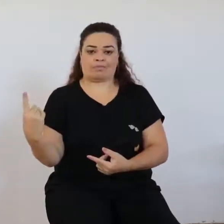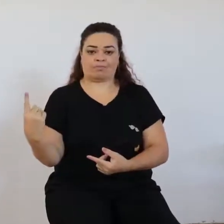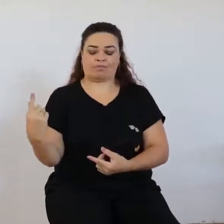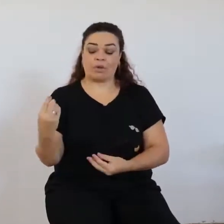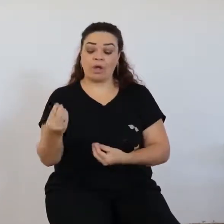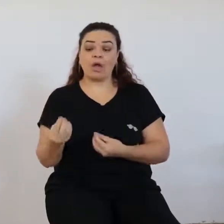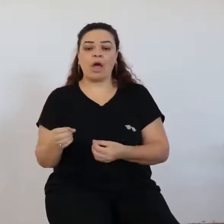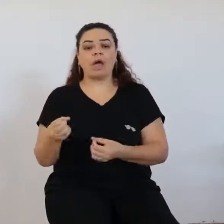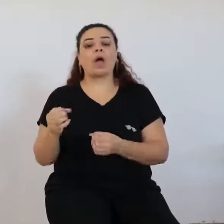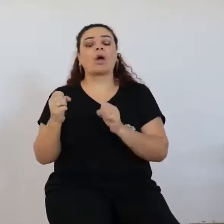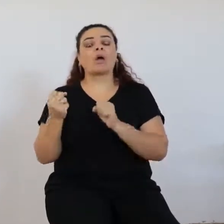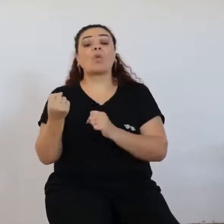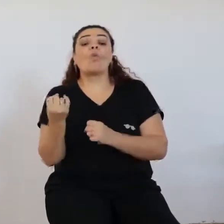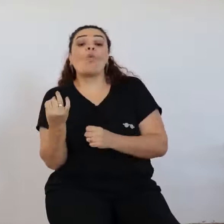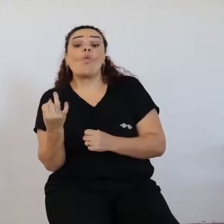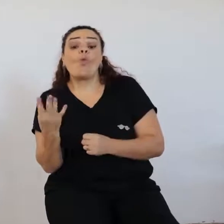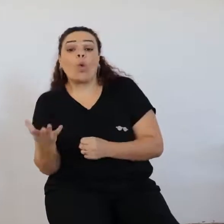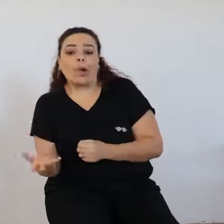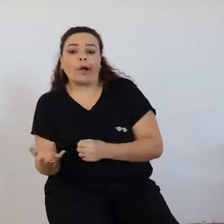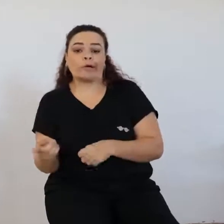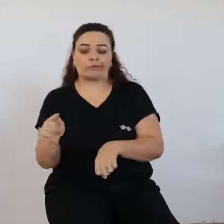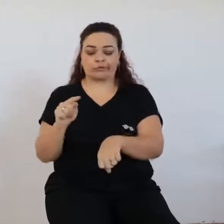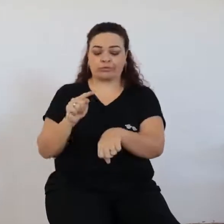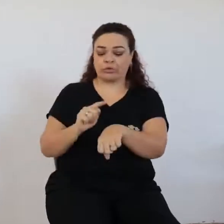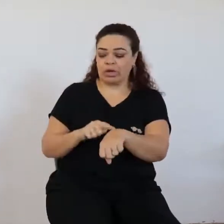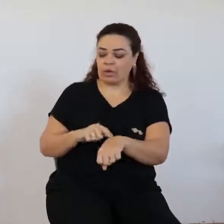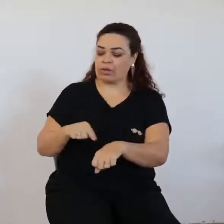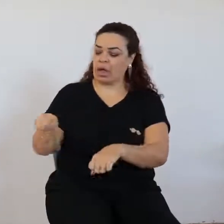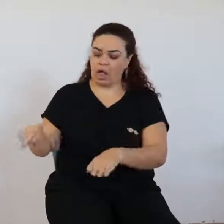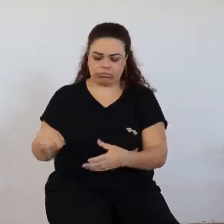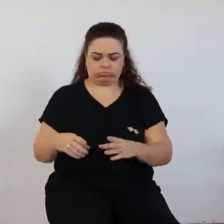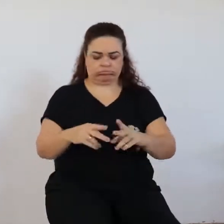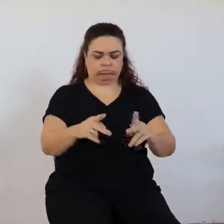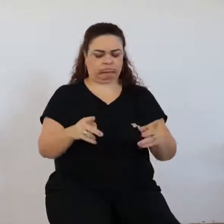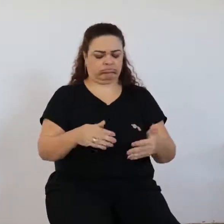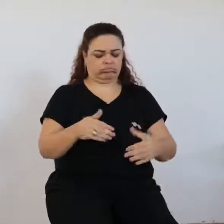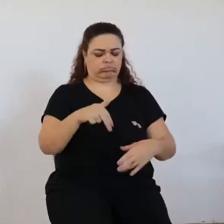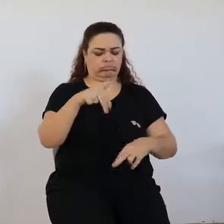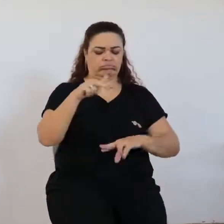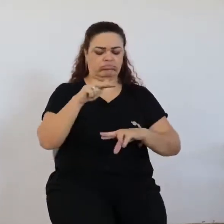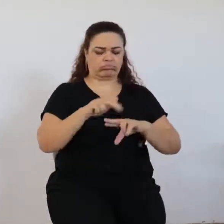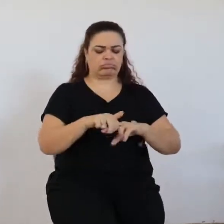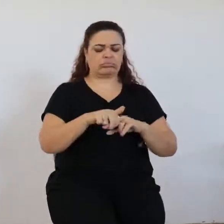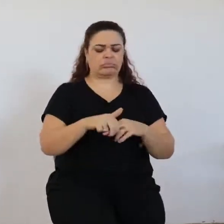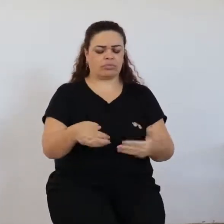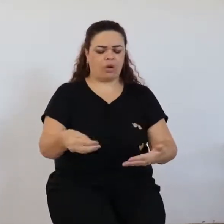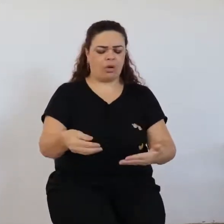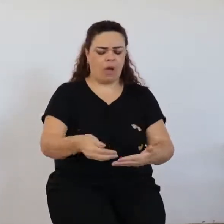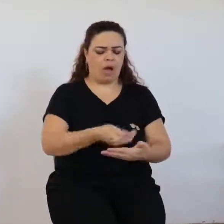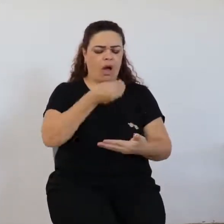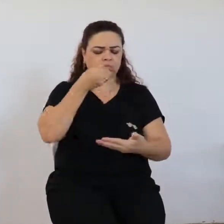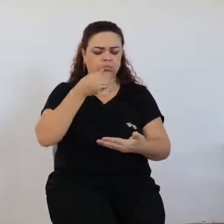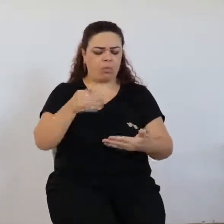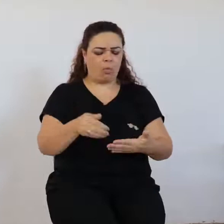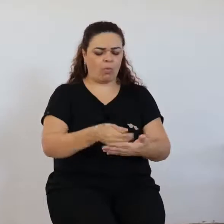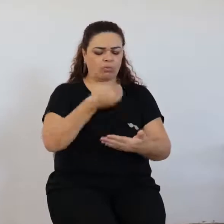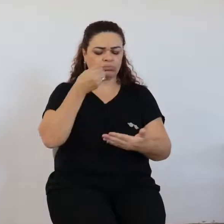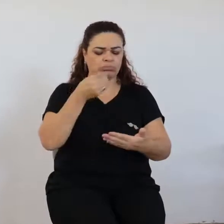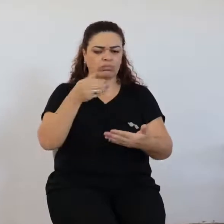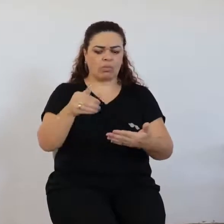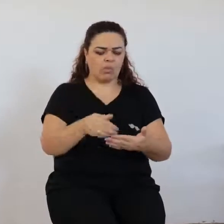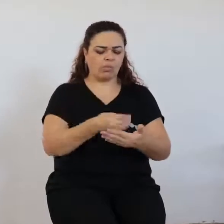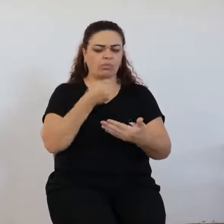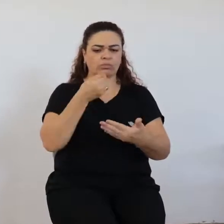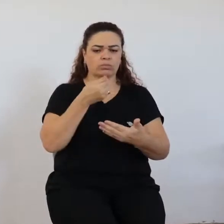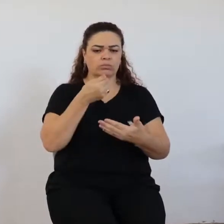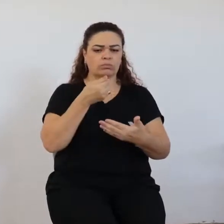de alimento, o tempo que esse alimento vai levar até a minha boca, tudo isso é um conhecimento cognitivo.